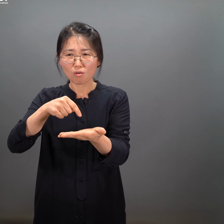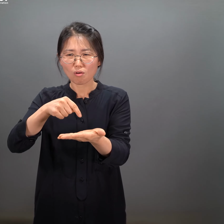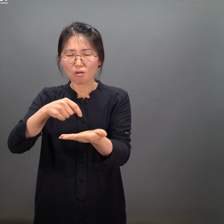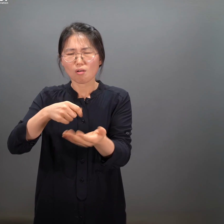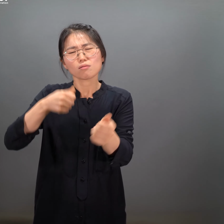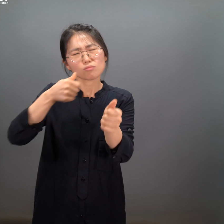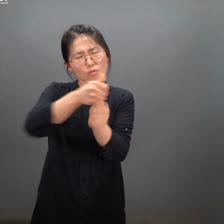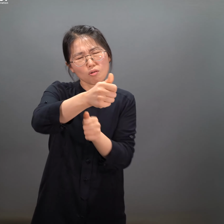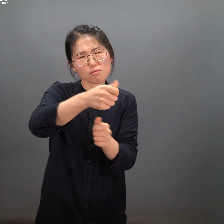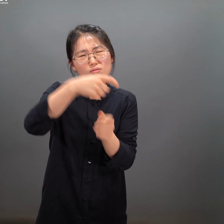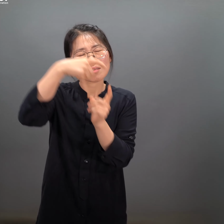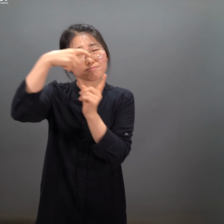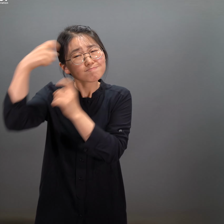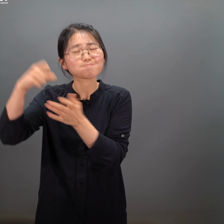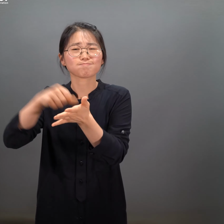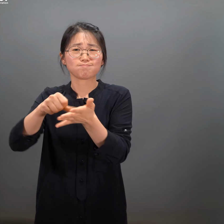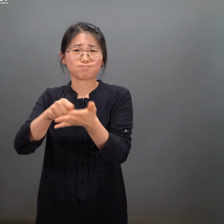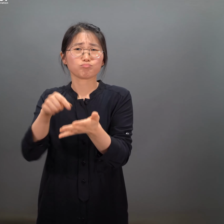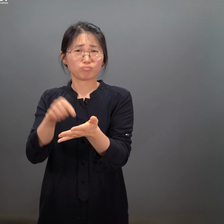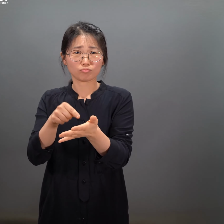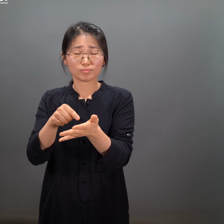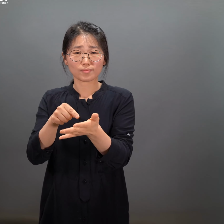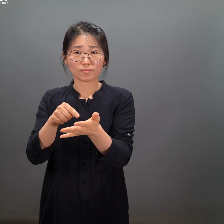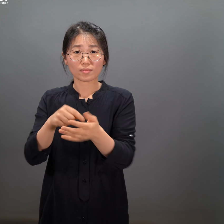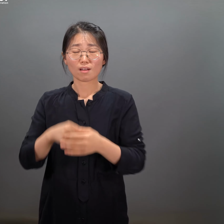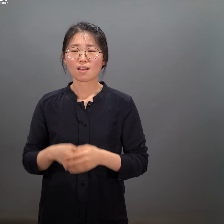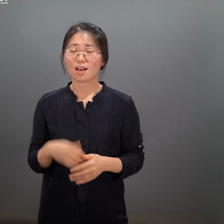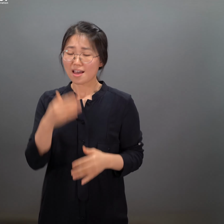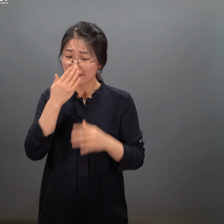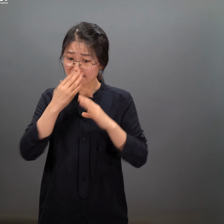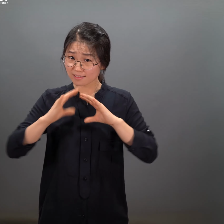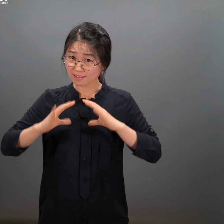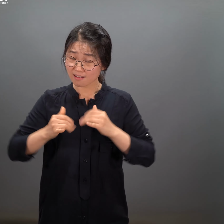전쟁에 참여하는 이스라엘 사람들의 입장에서는